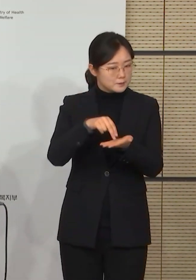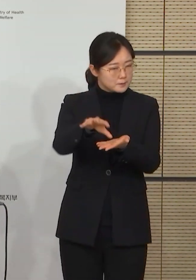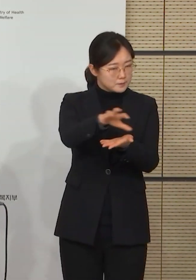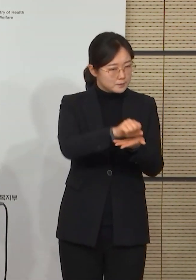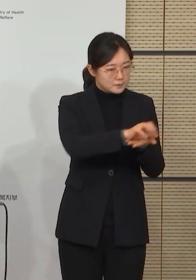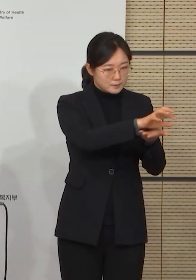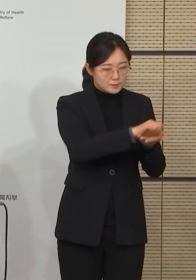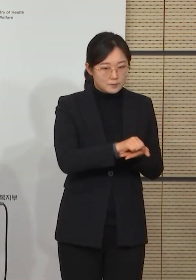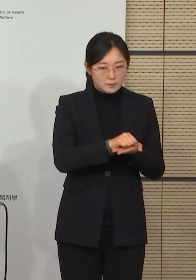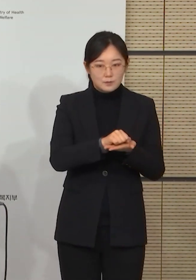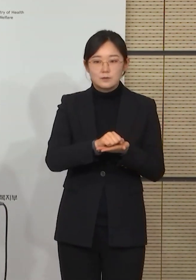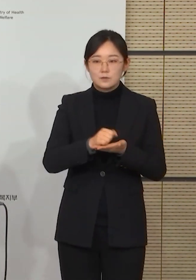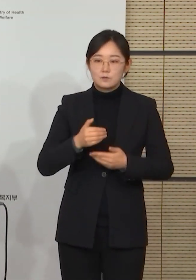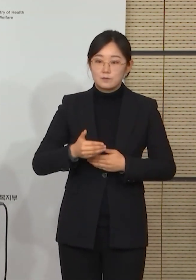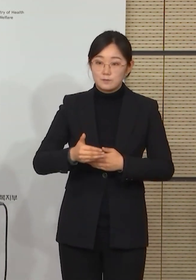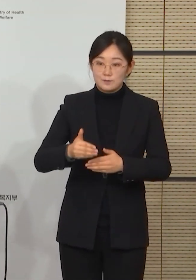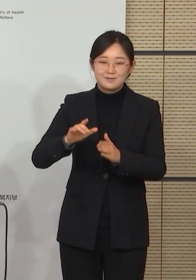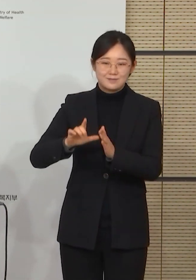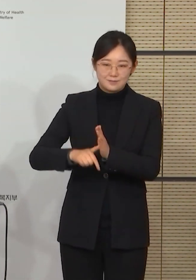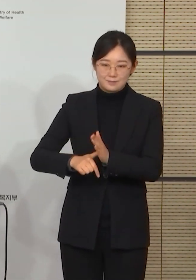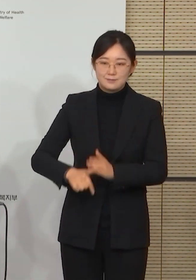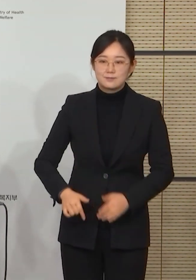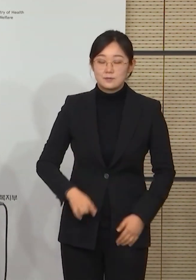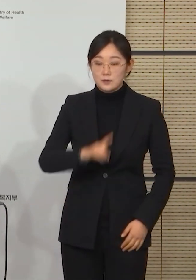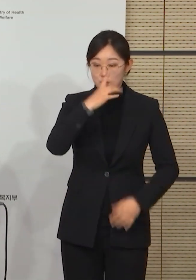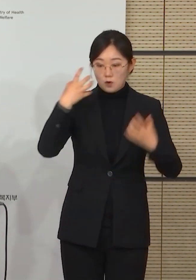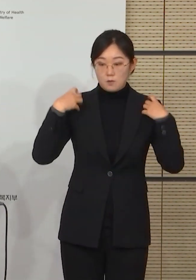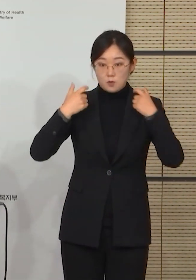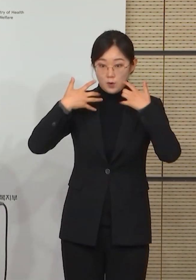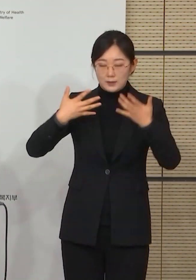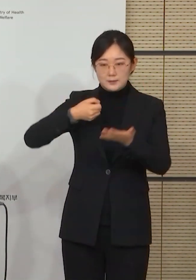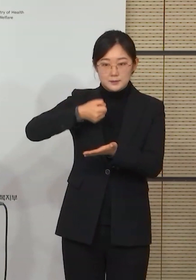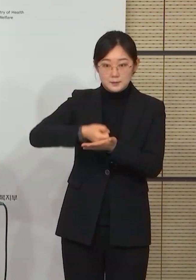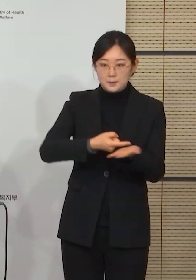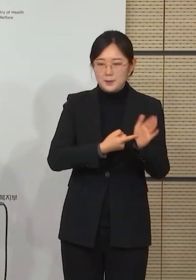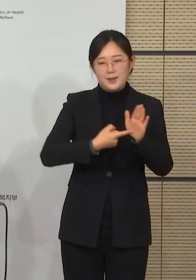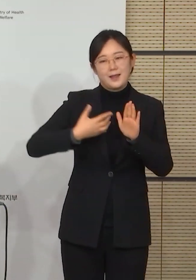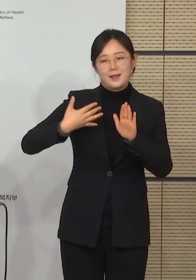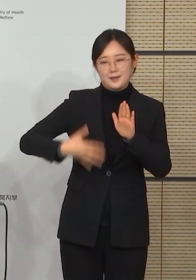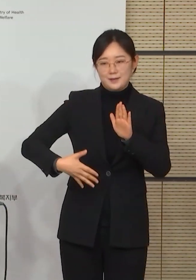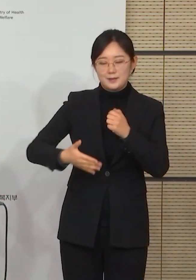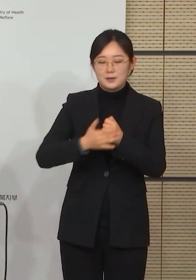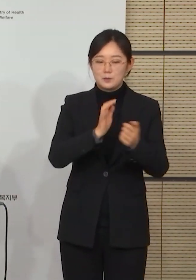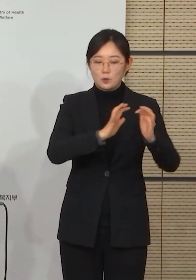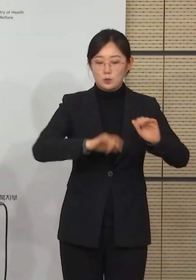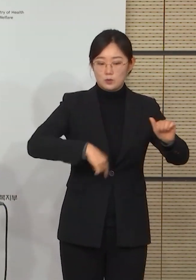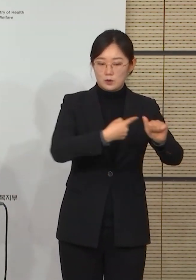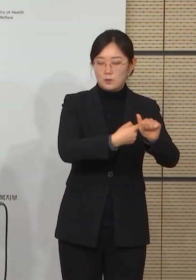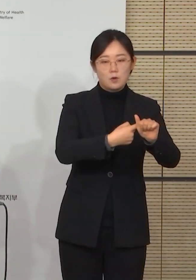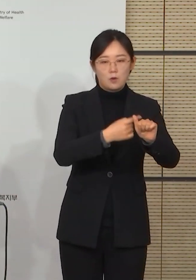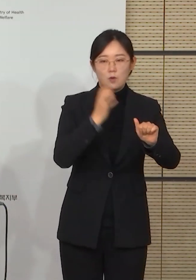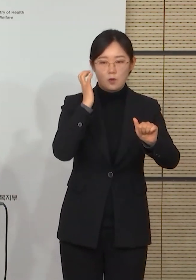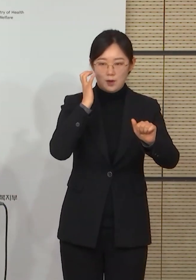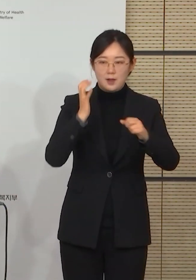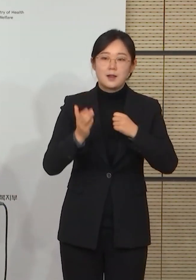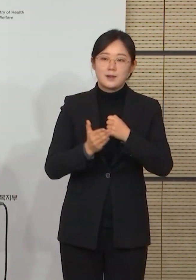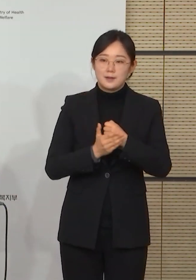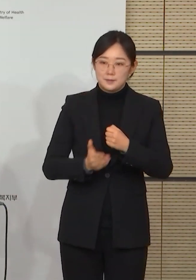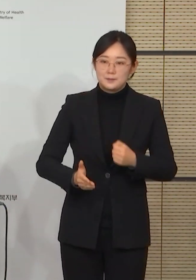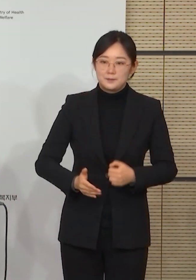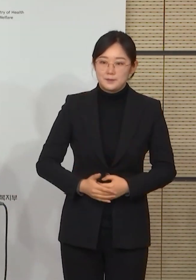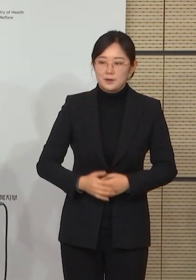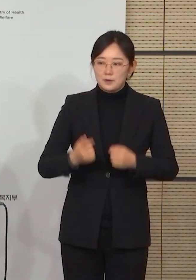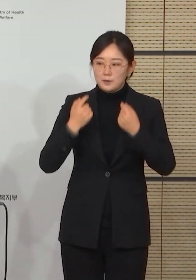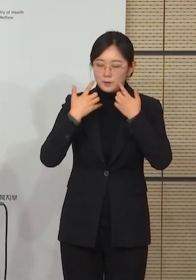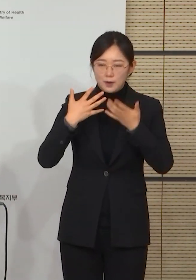있었고 정부가 어떤 확정된 결과물 없이 토론에 임하는 것은 적절치 않았기 때문에